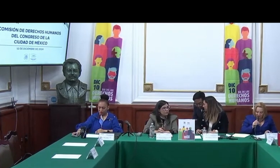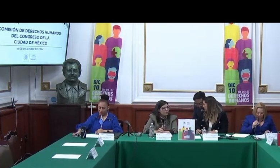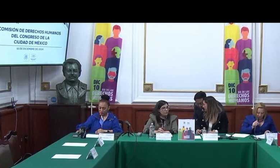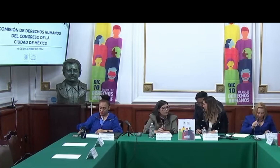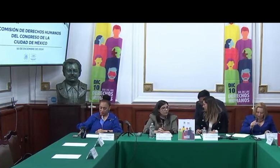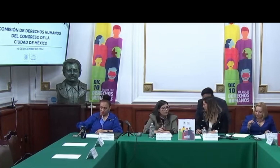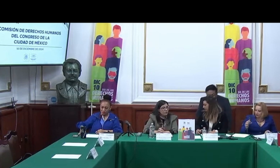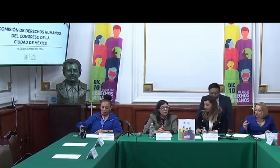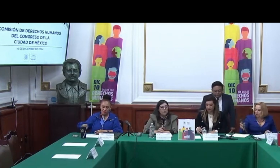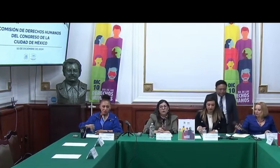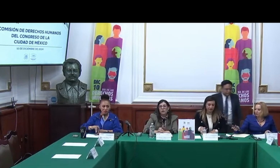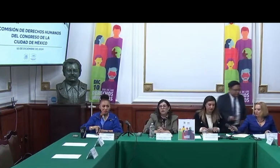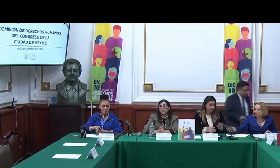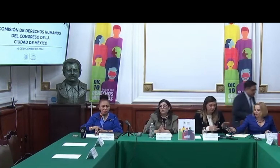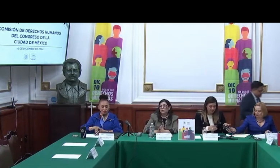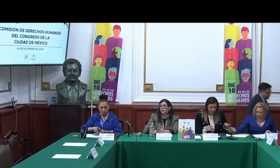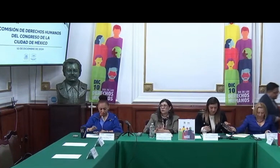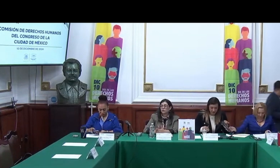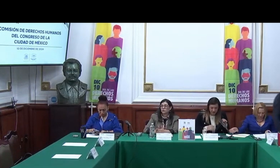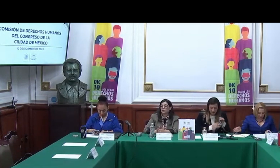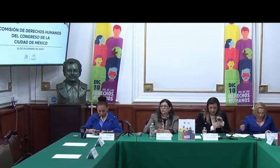afirmativa.